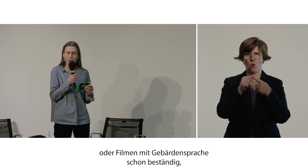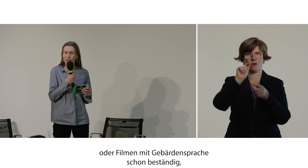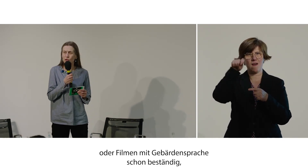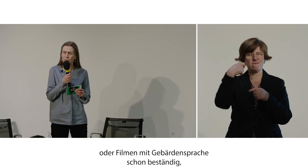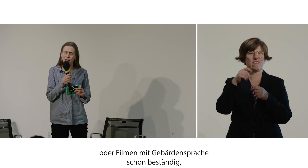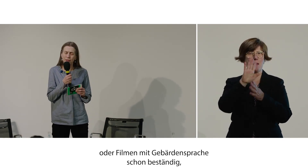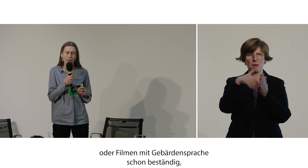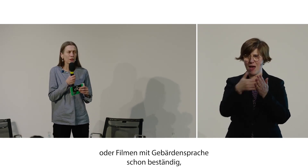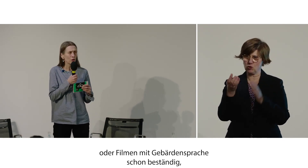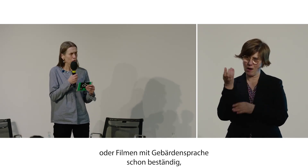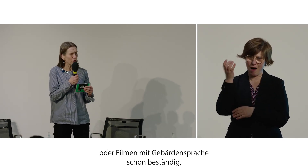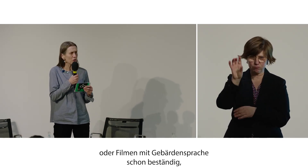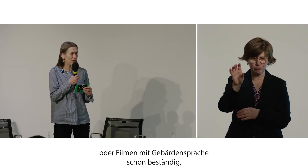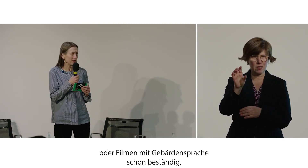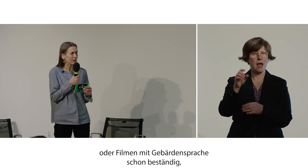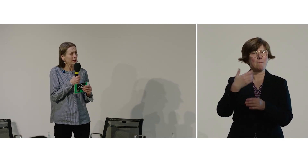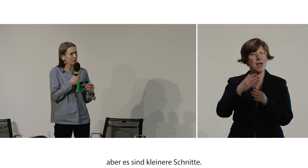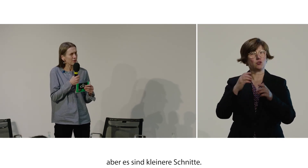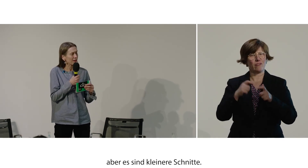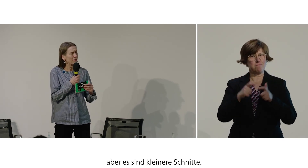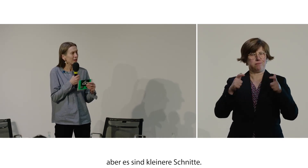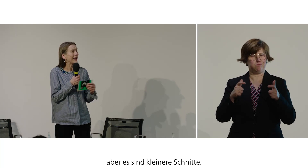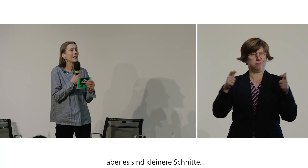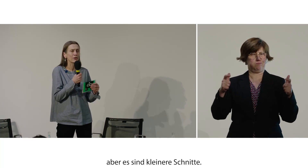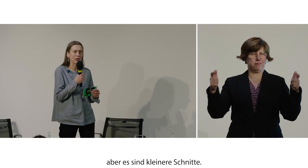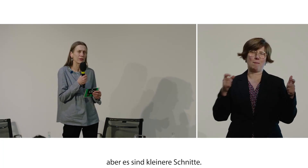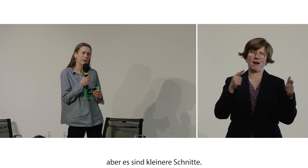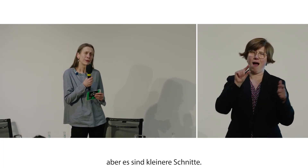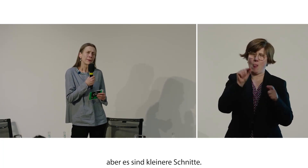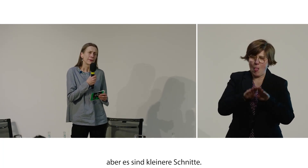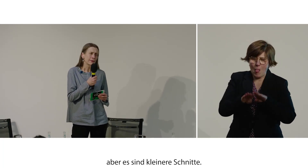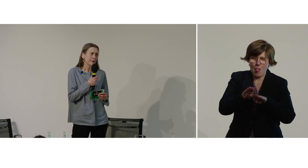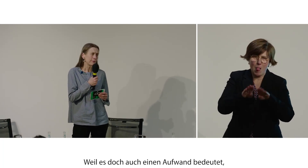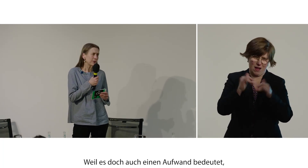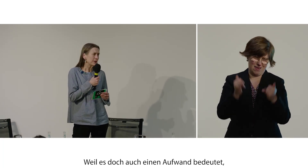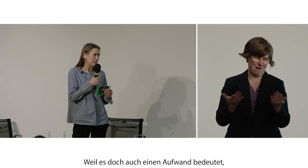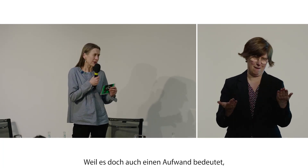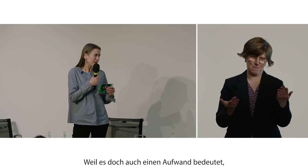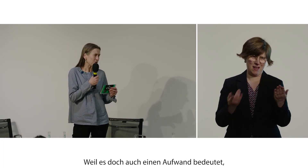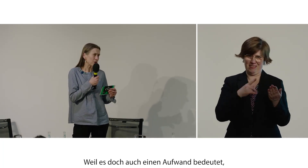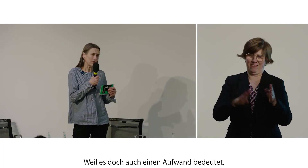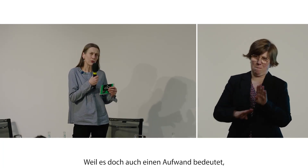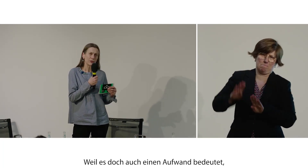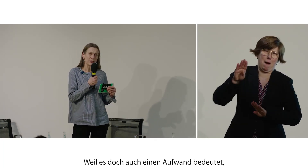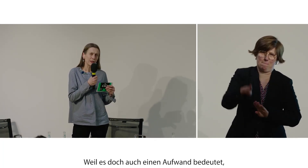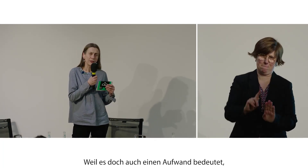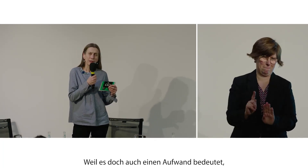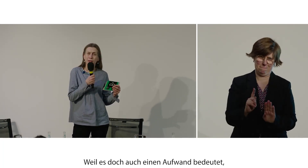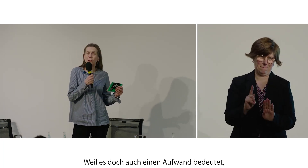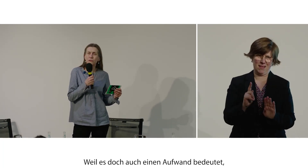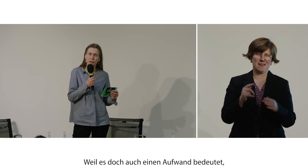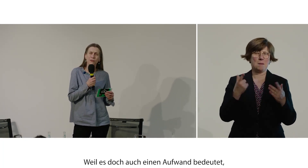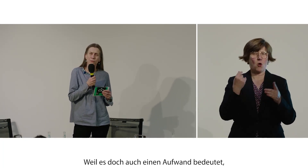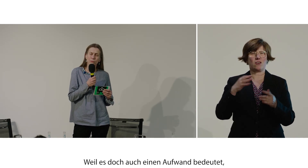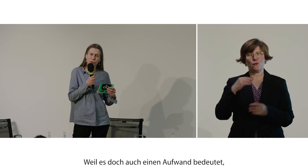Gebärdensprachen schon beständig. Aber es sind kleinere Schritte, weil es doch auch einen